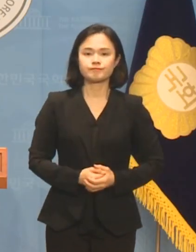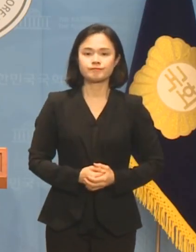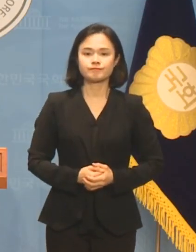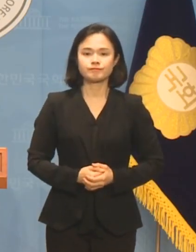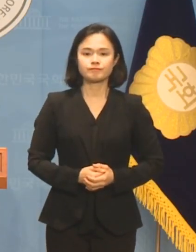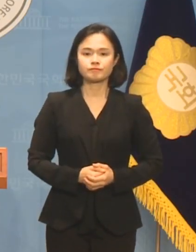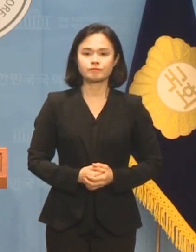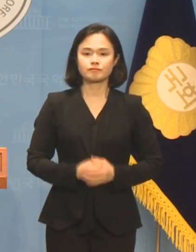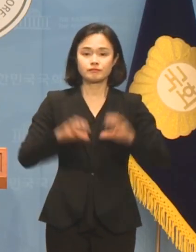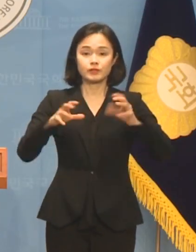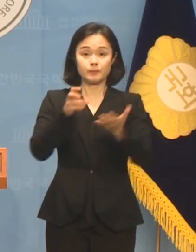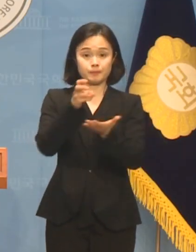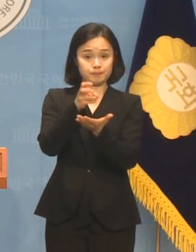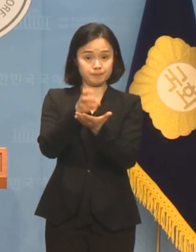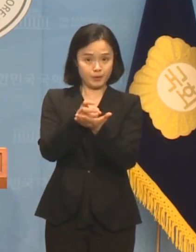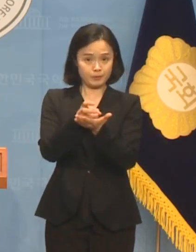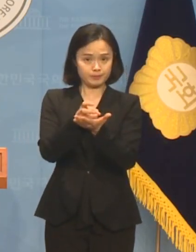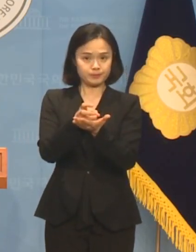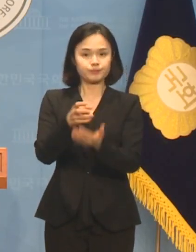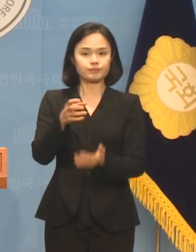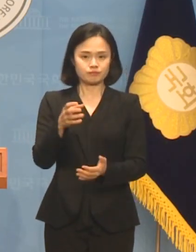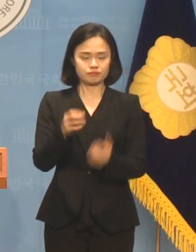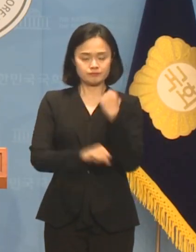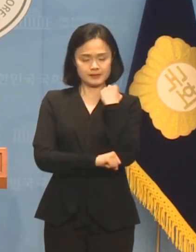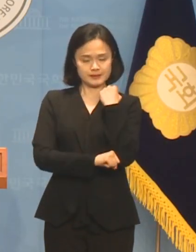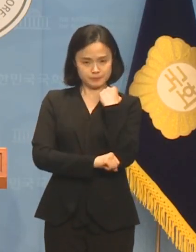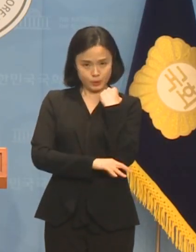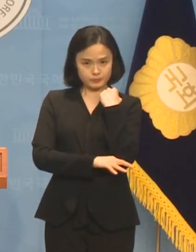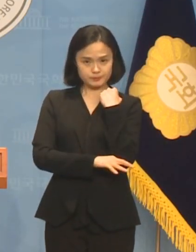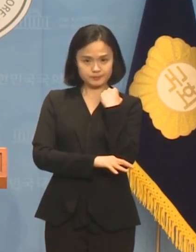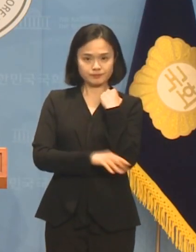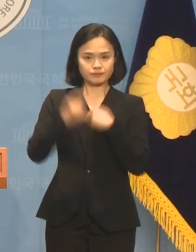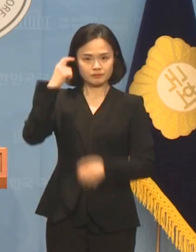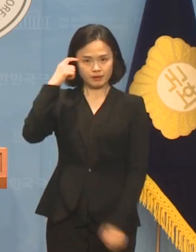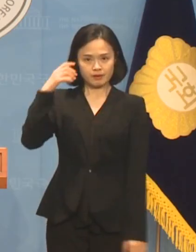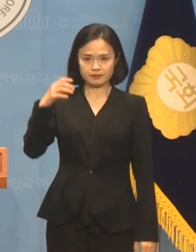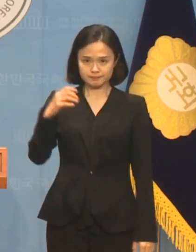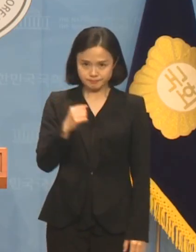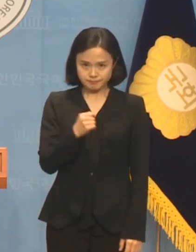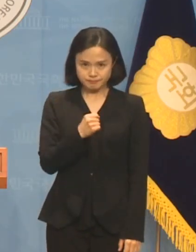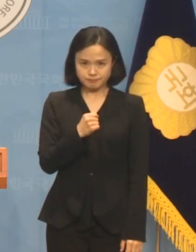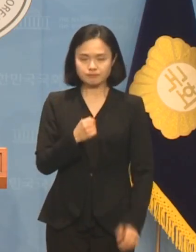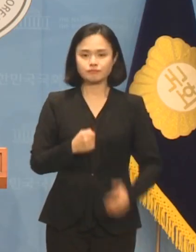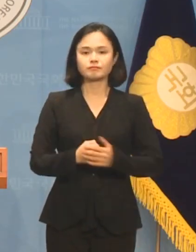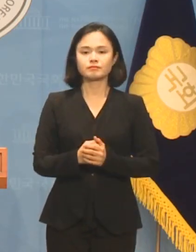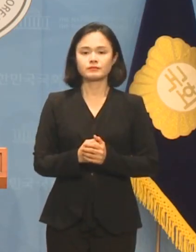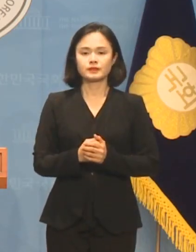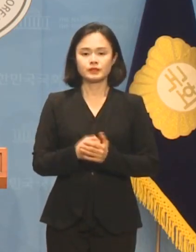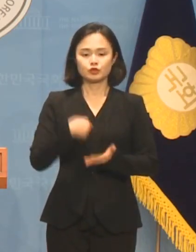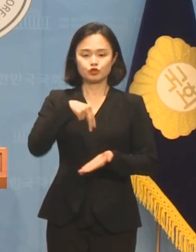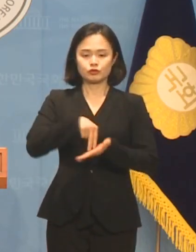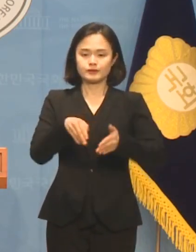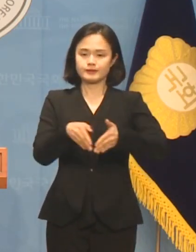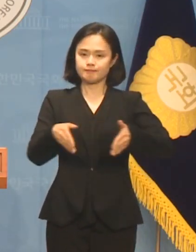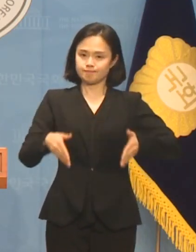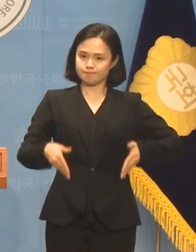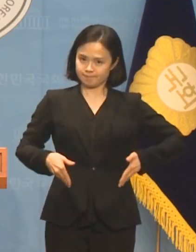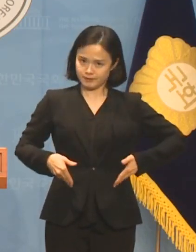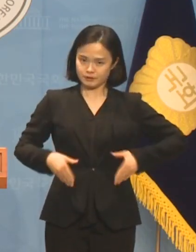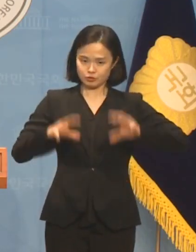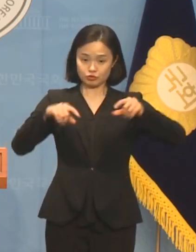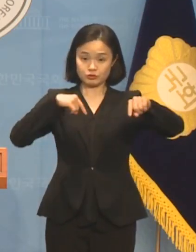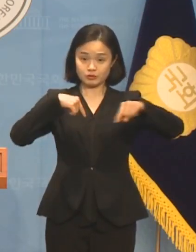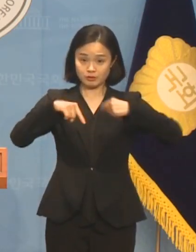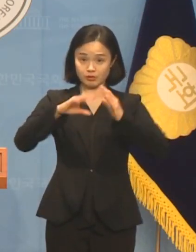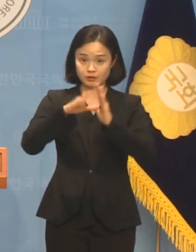헌법에 입각한 중립적이고 객관적인 국정 운영만이 논란과 국론 분열을 최소화할